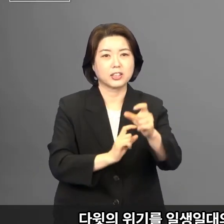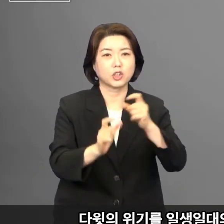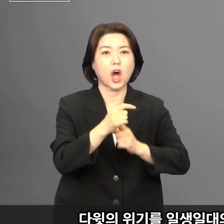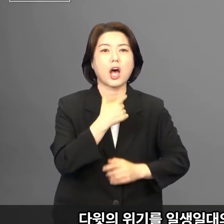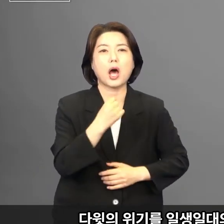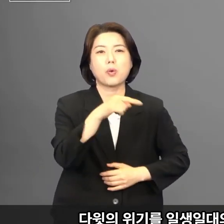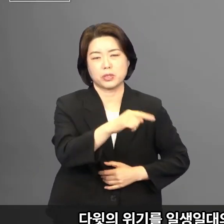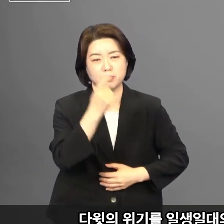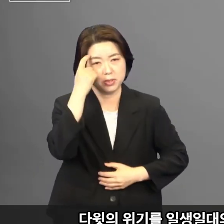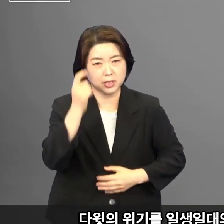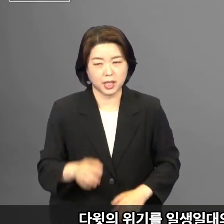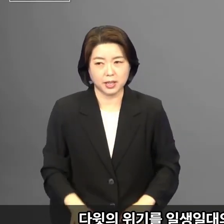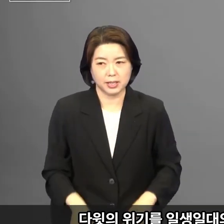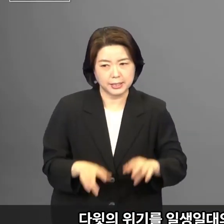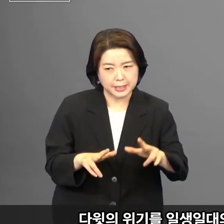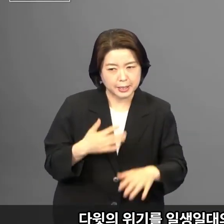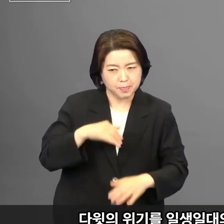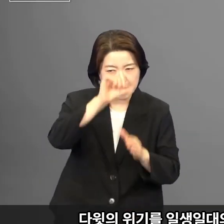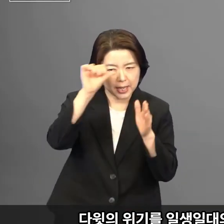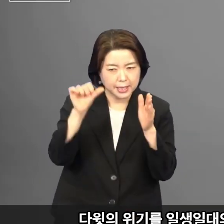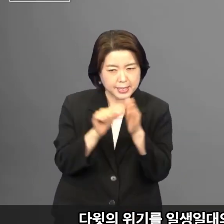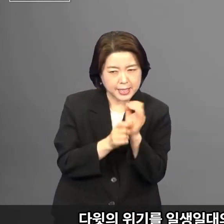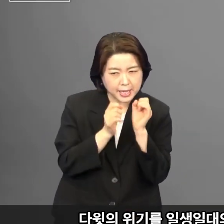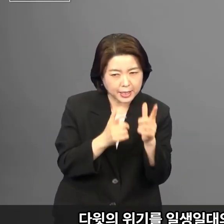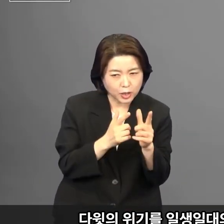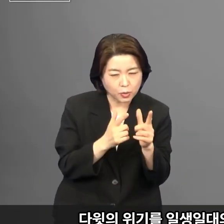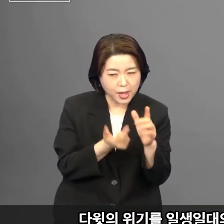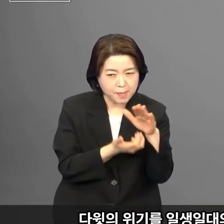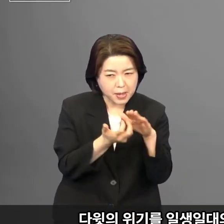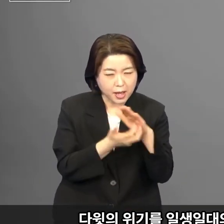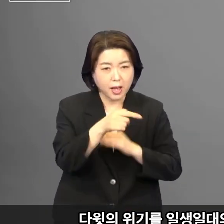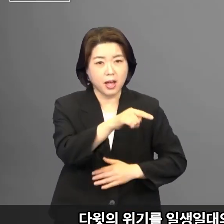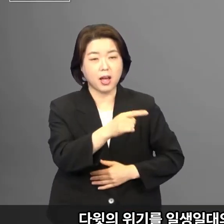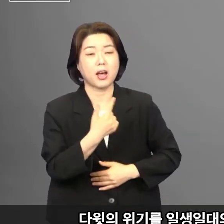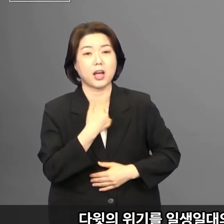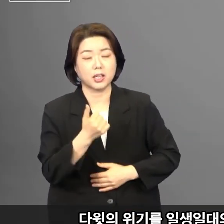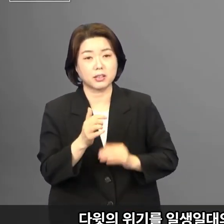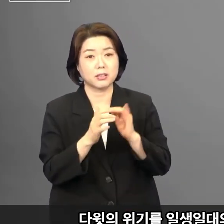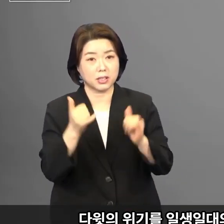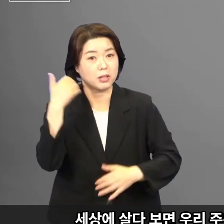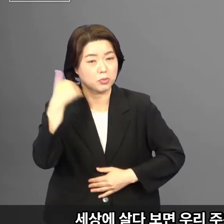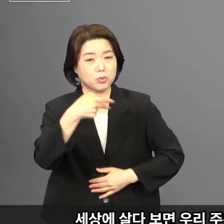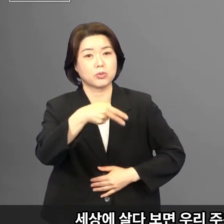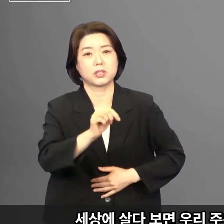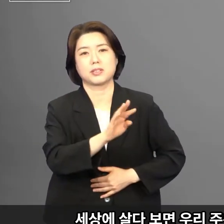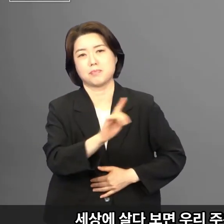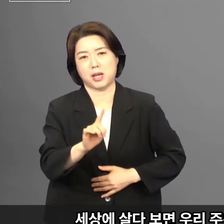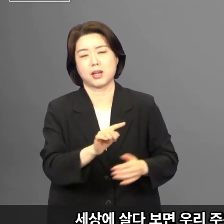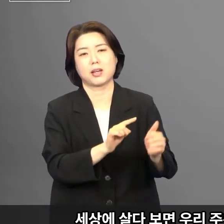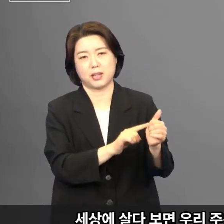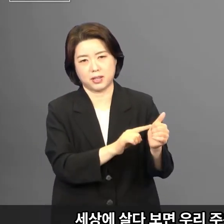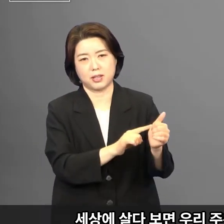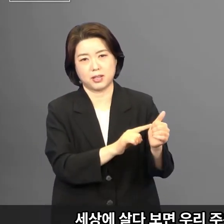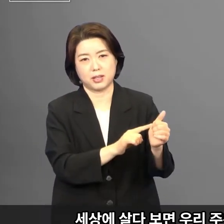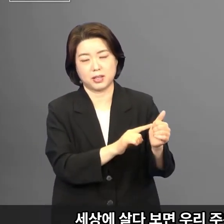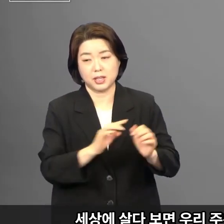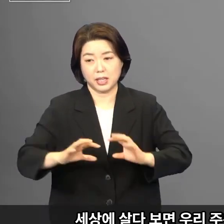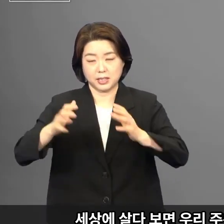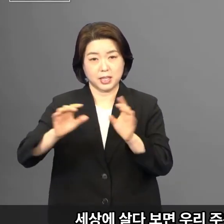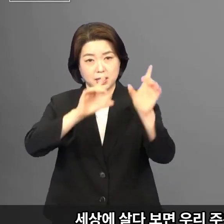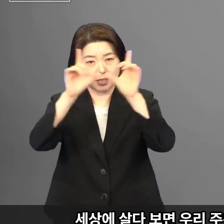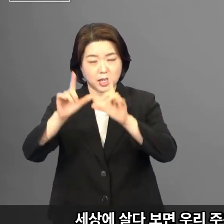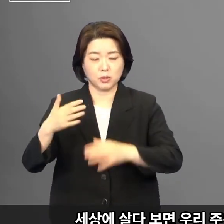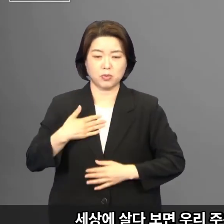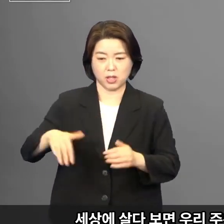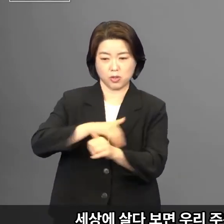위기를 일생일대의 기회로 삼는 자가 시바입니다. 세상에 살다 보면 우리 주위에